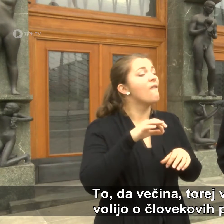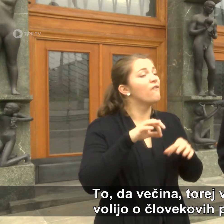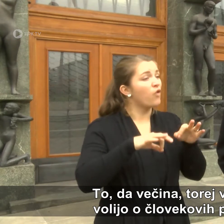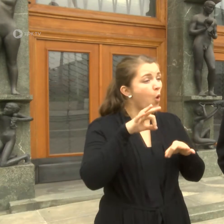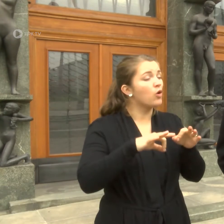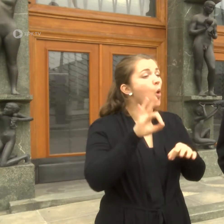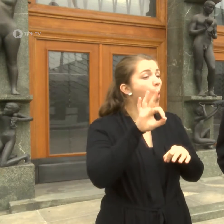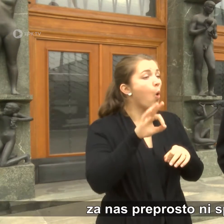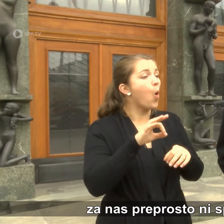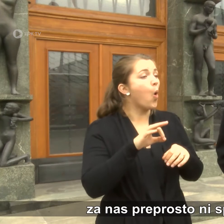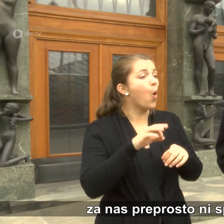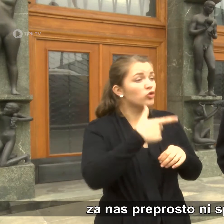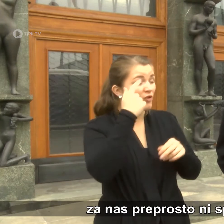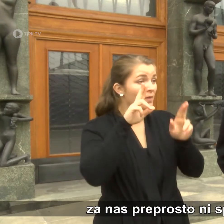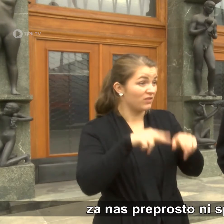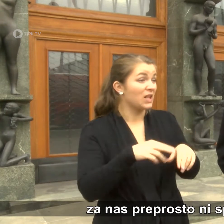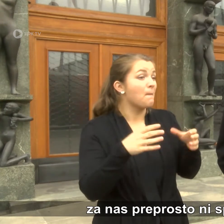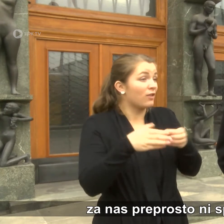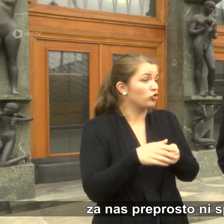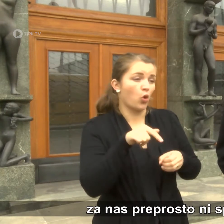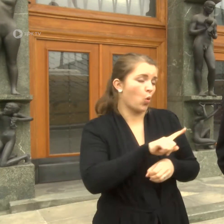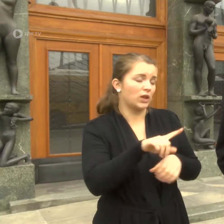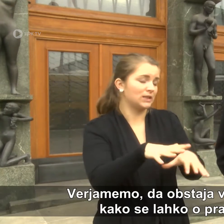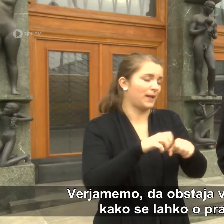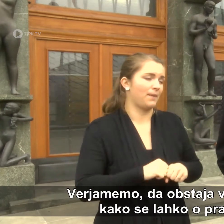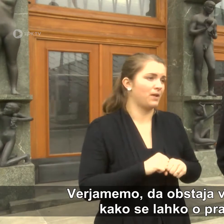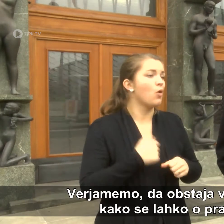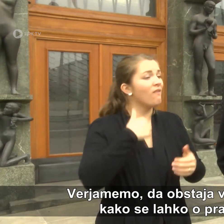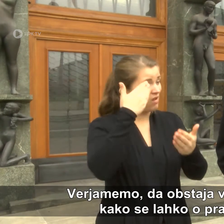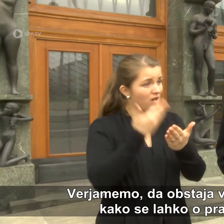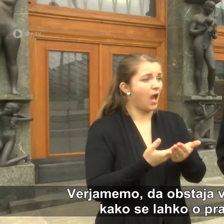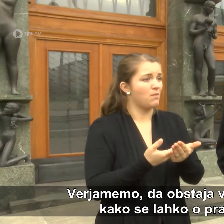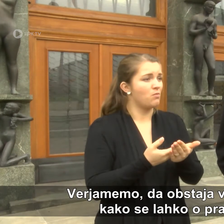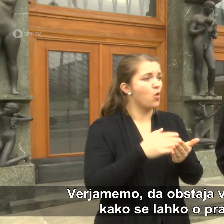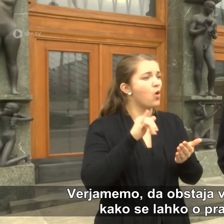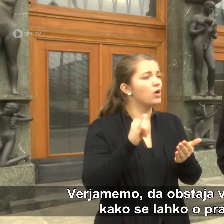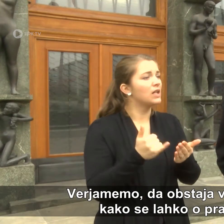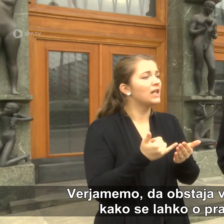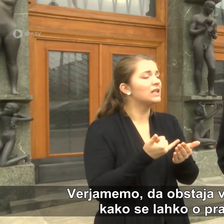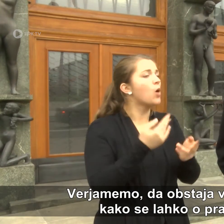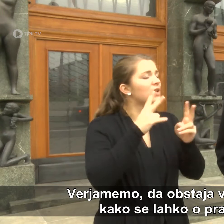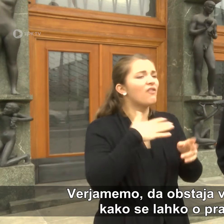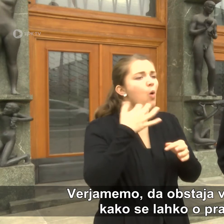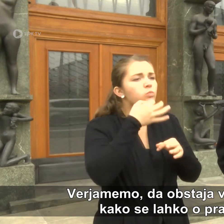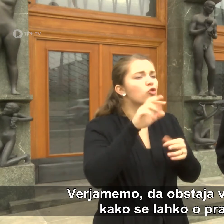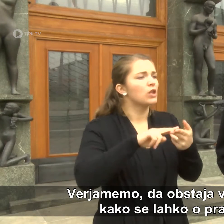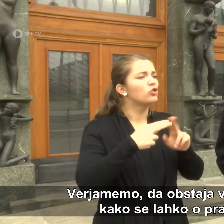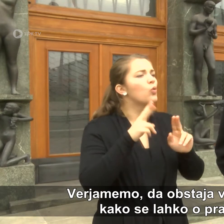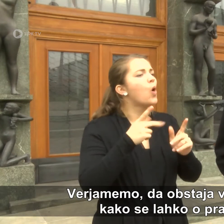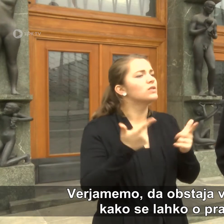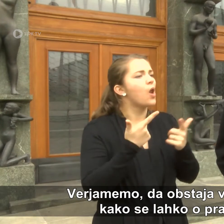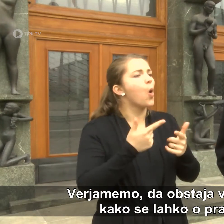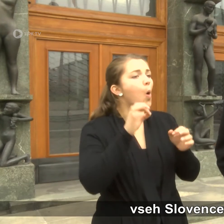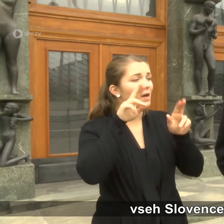pravicah manjšine, za nas preprosto ni sprejemljiva poteza. Verjamemo, da obstaja veliko boljših načinov, kako se lahko o